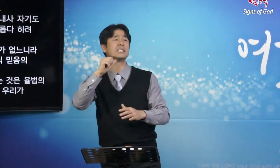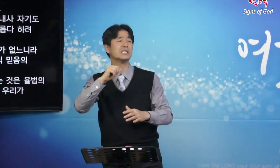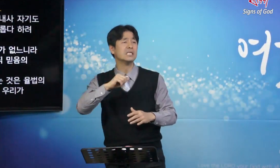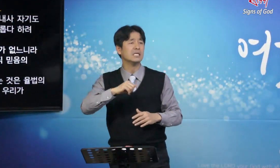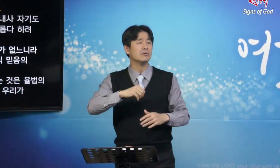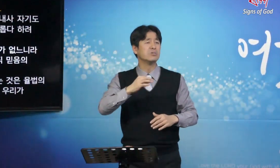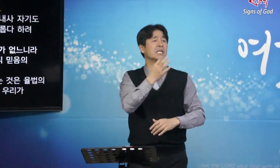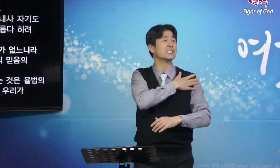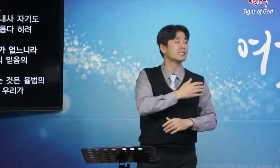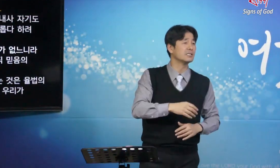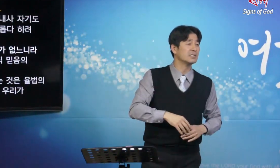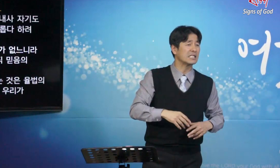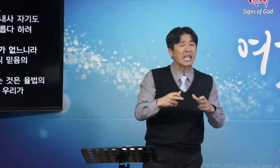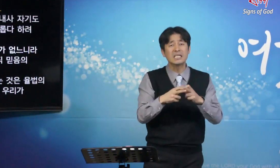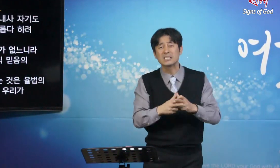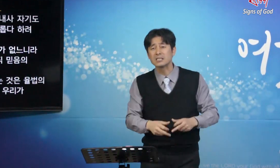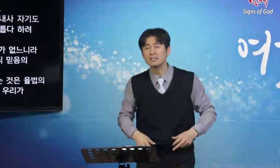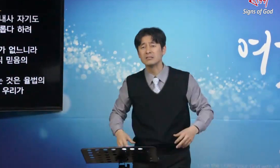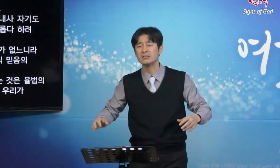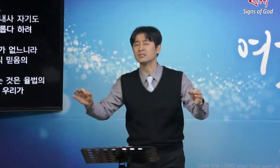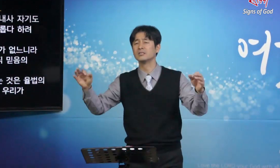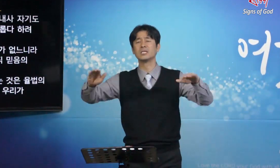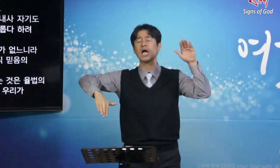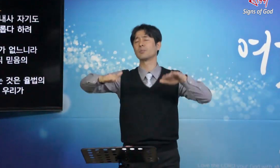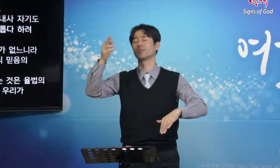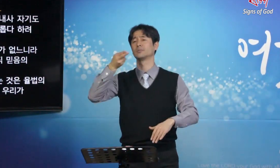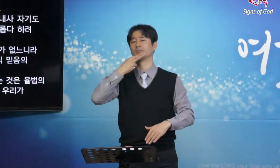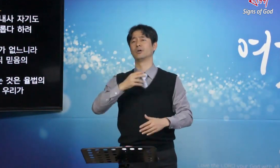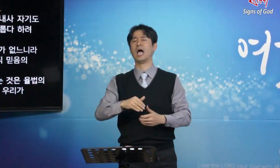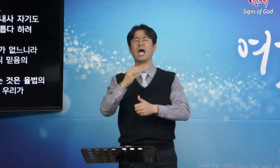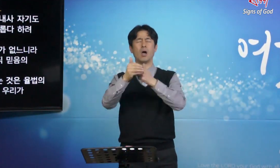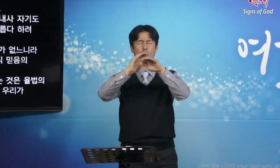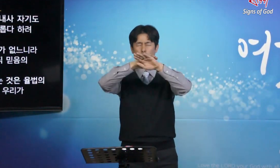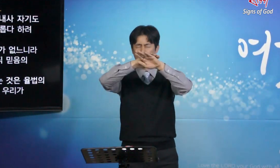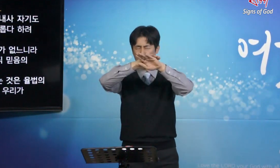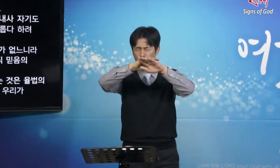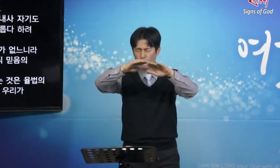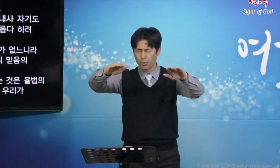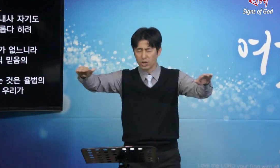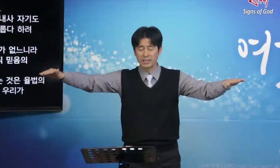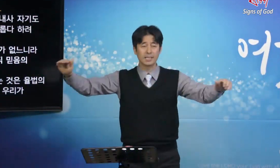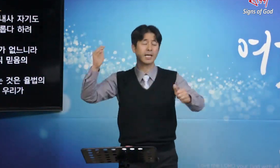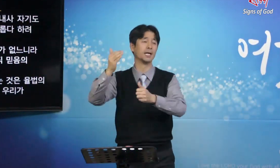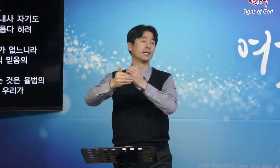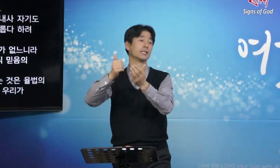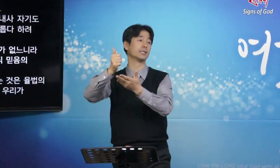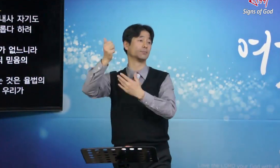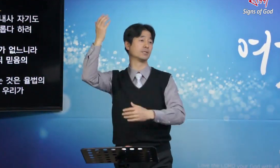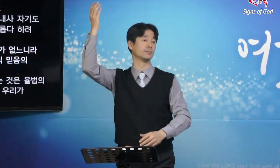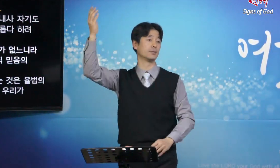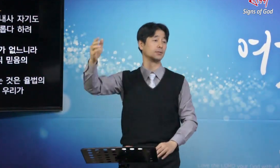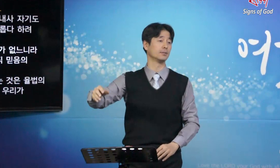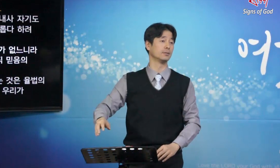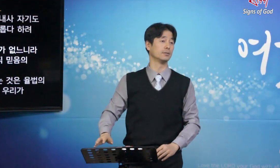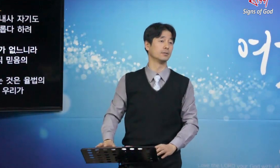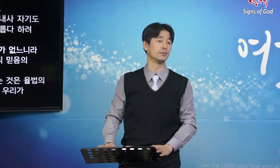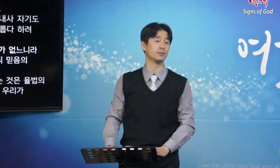이방인이든 가난한 자든 부유한 자이든 장애인이든 차별 없이 하나님의 공평하신 하나님이십니다.